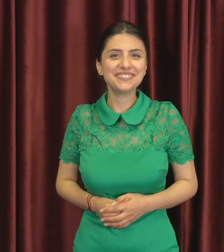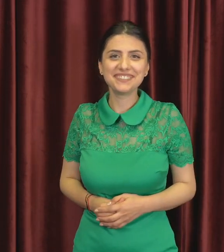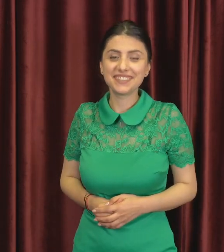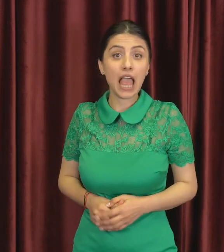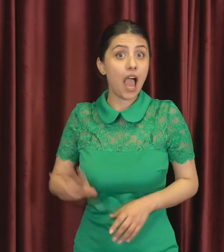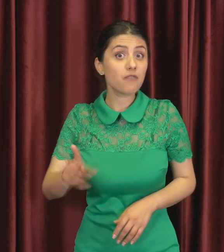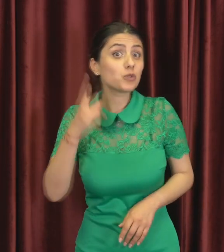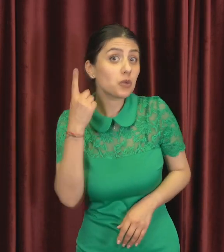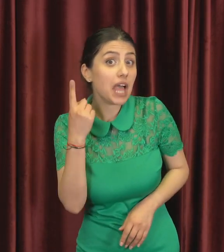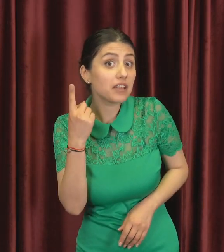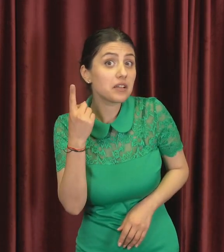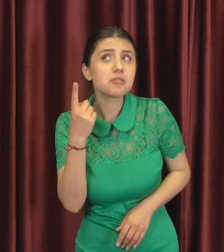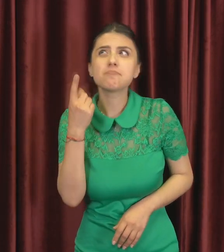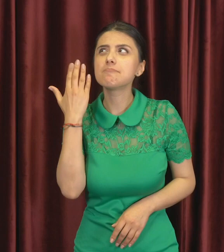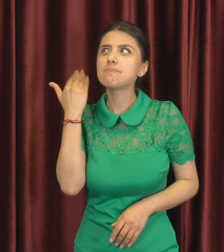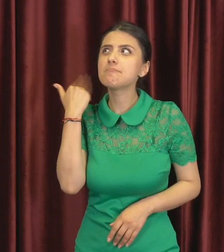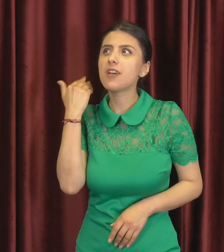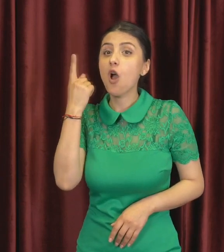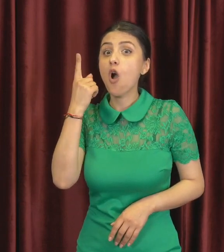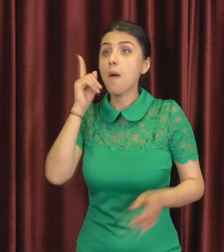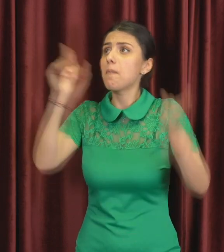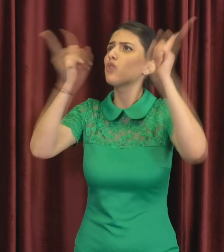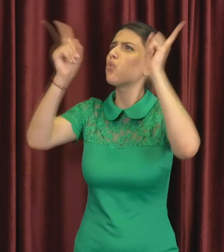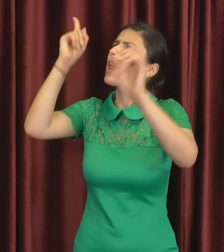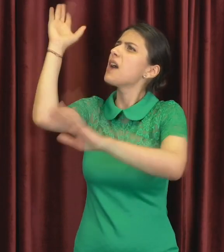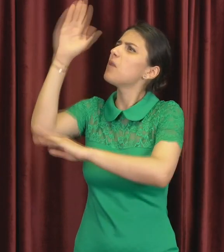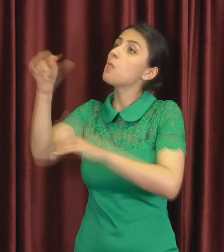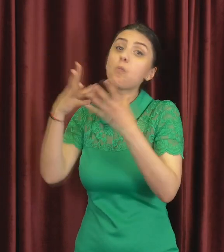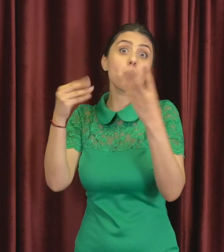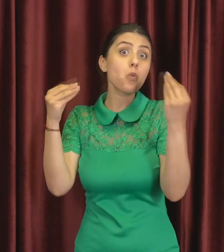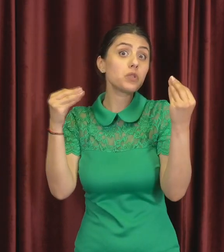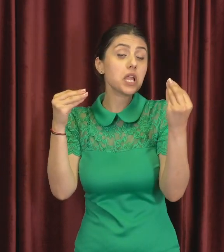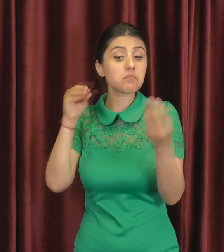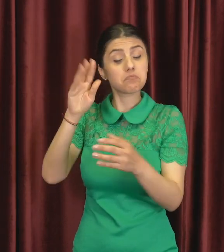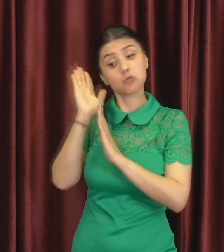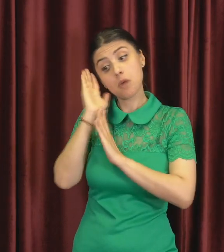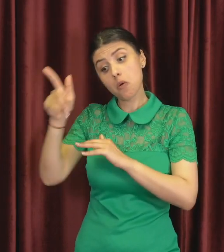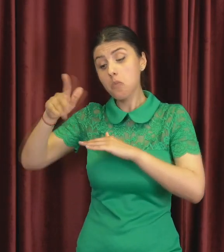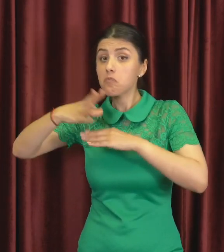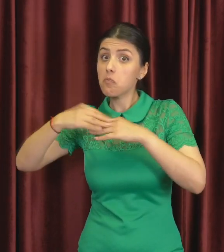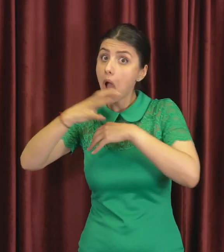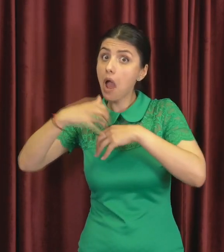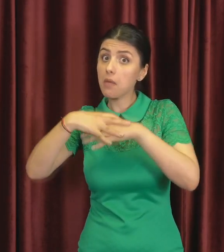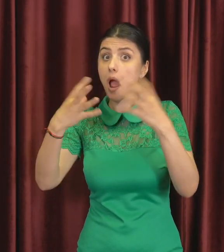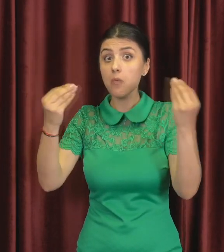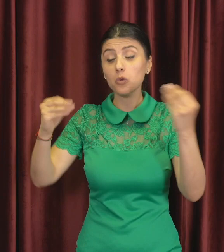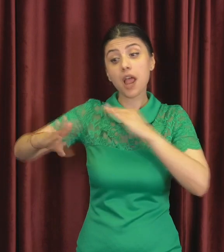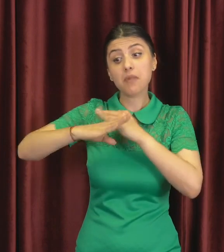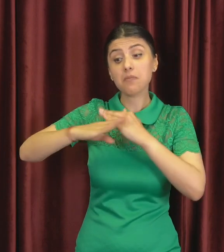A fost odată, nu tare de mult, o pădure deasă unde locuiau multe animale, de tot soiul. Iar în această pădure locuia și o maimuțică pe